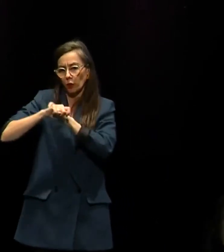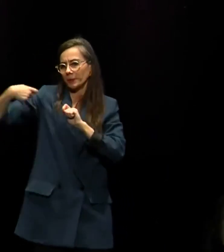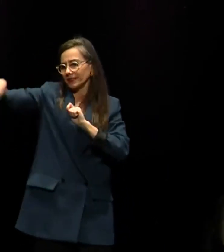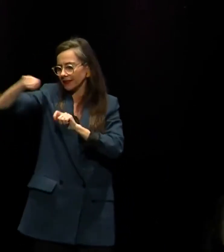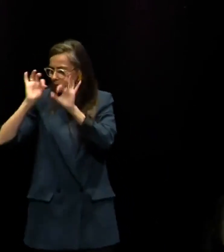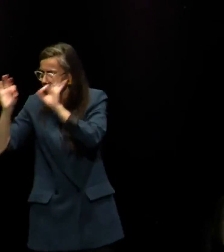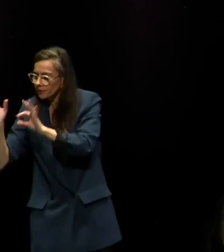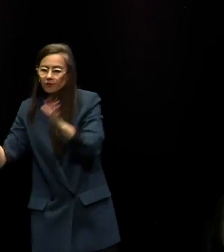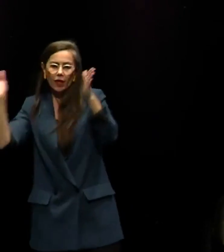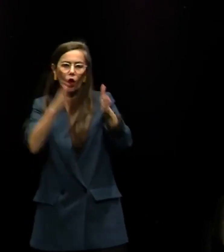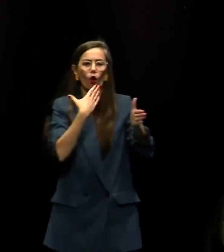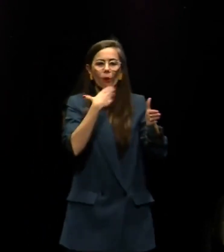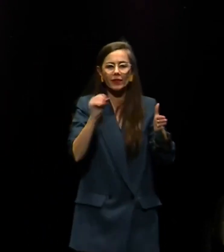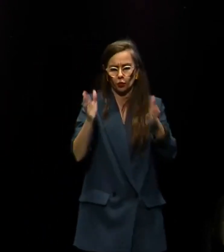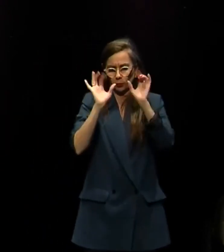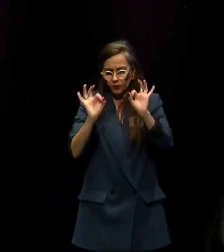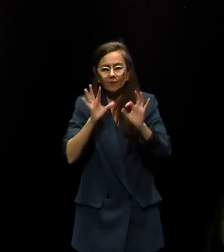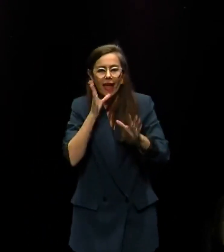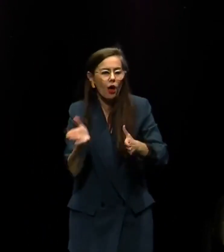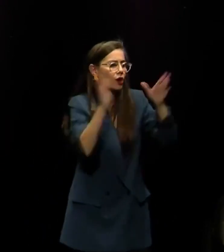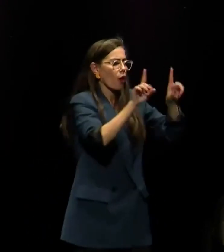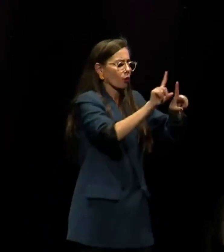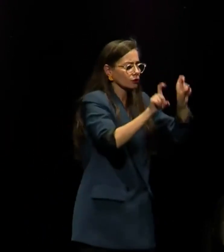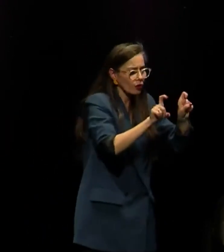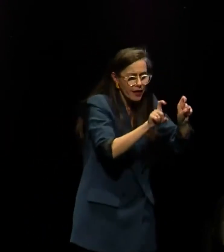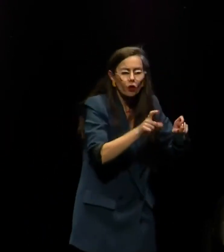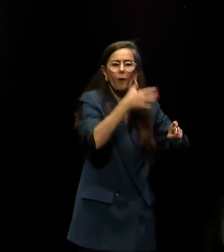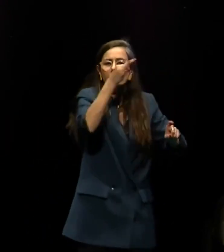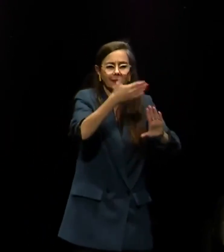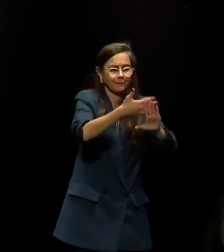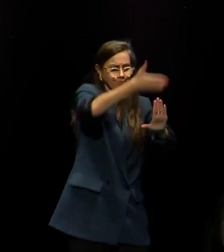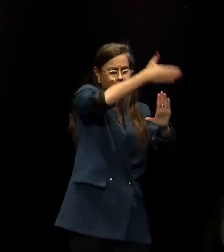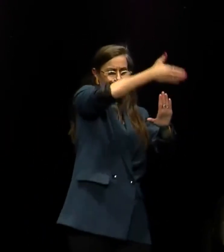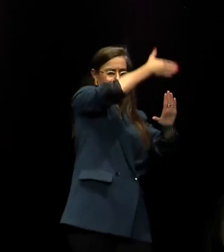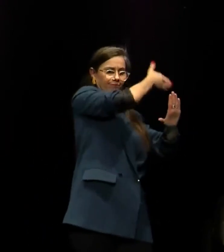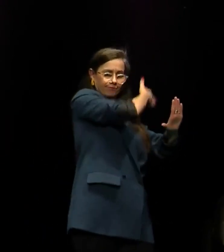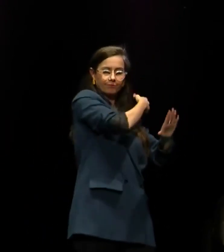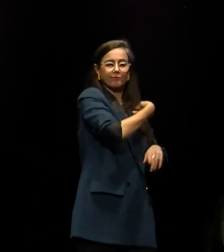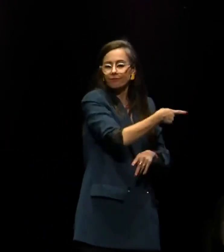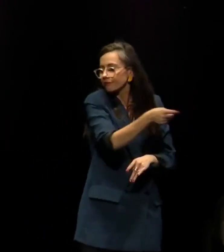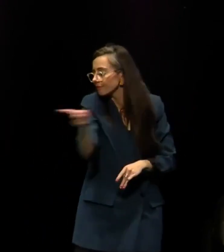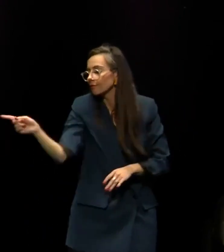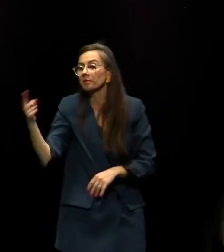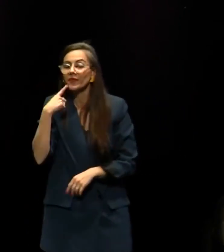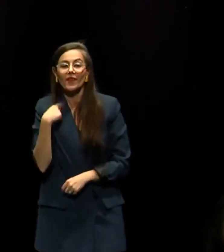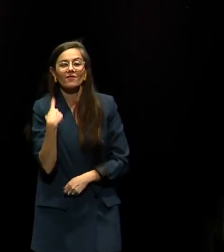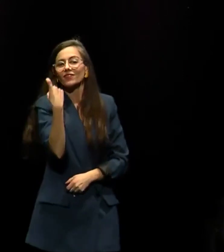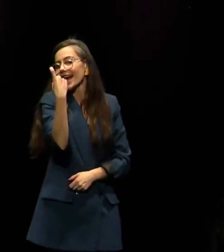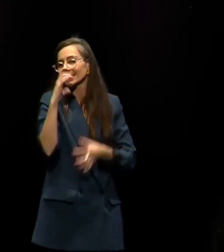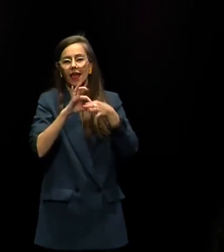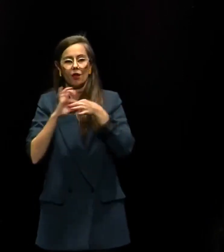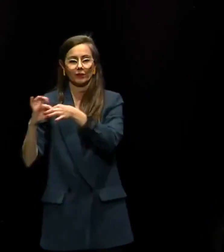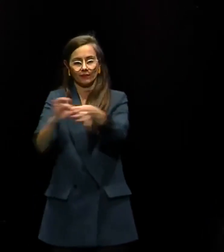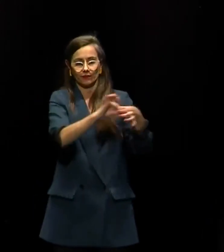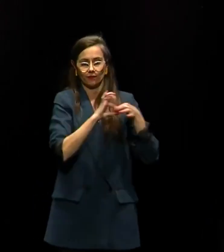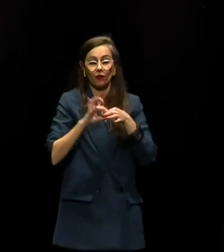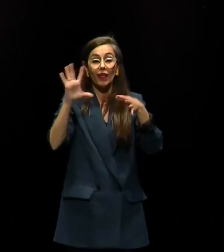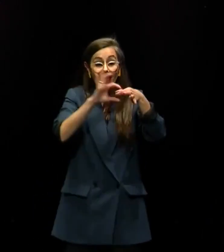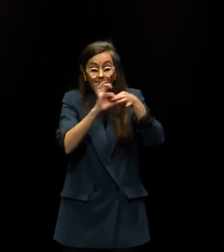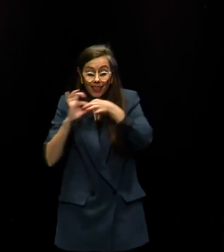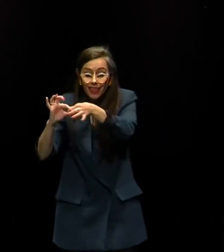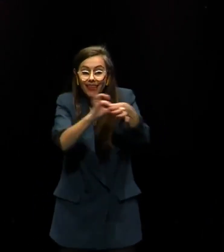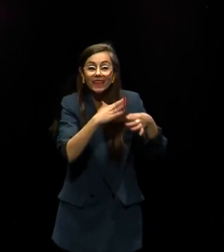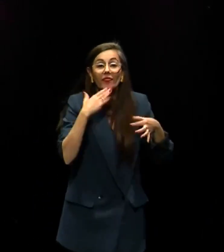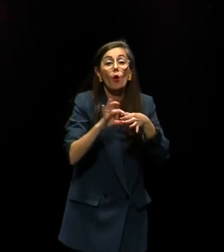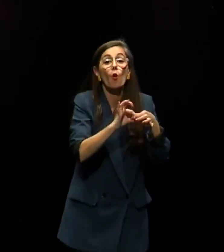este tiempo. Uno es el que, como digo, con los cuestionarios, con los debates